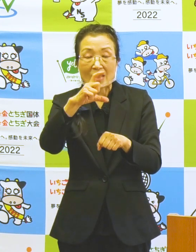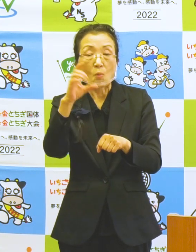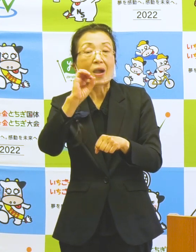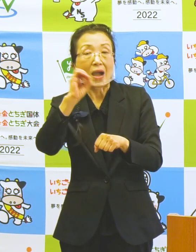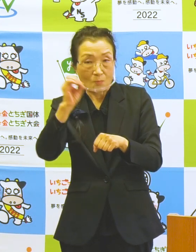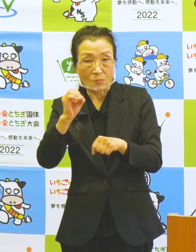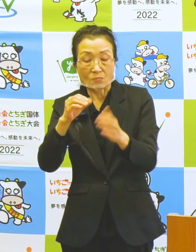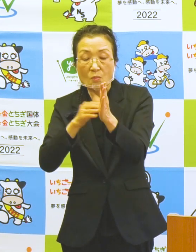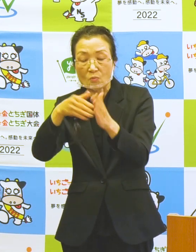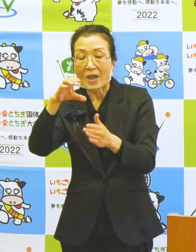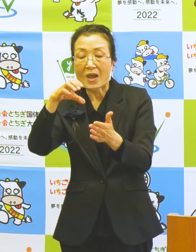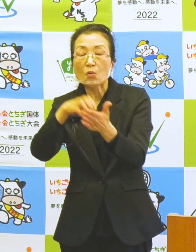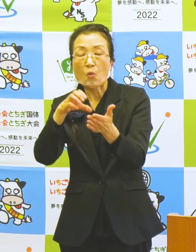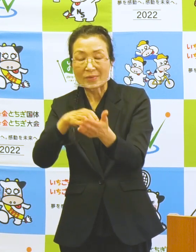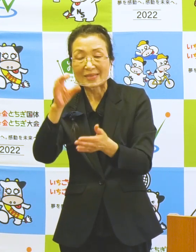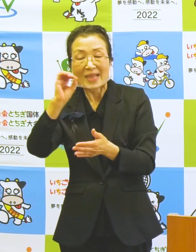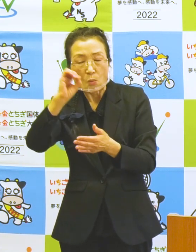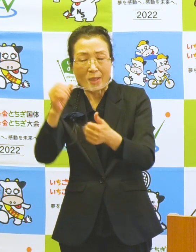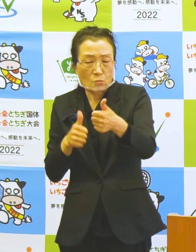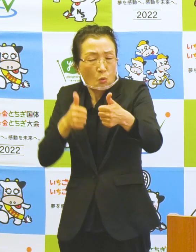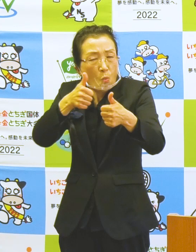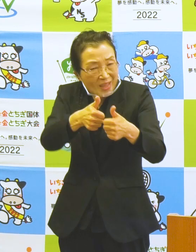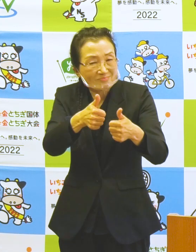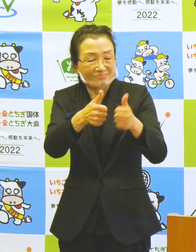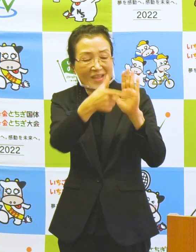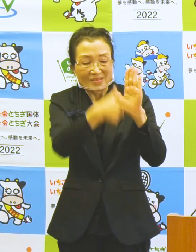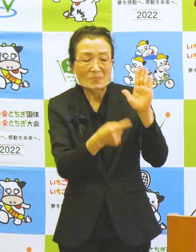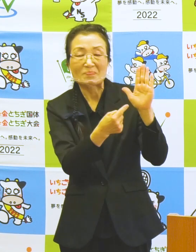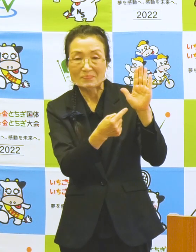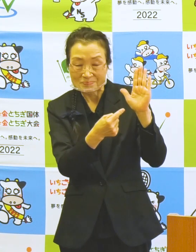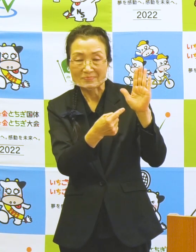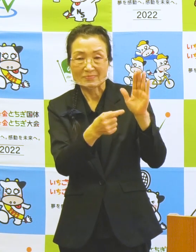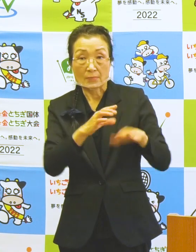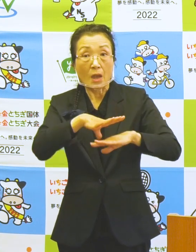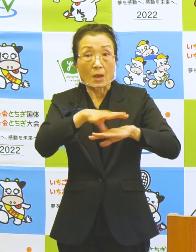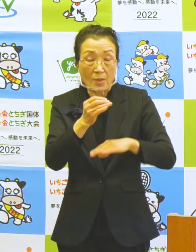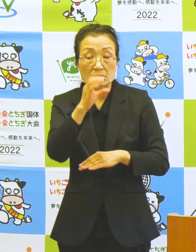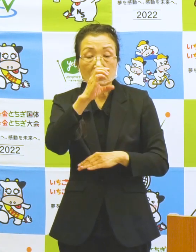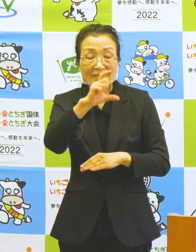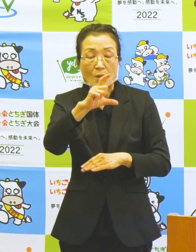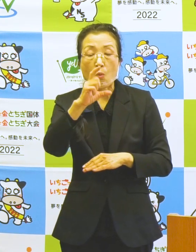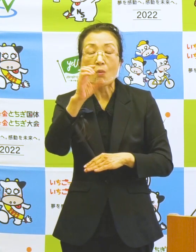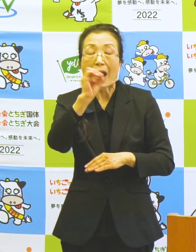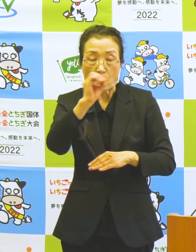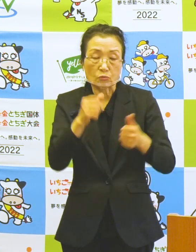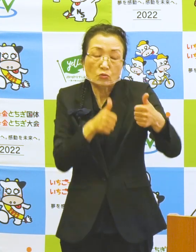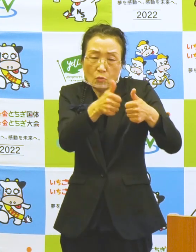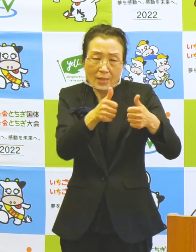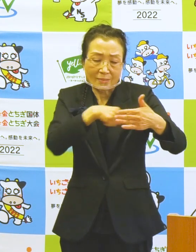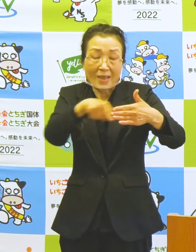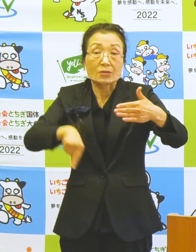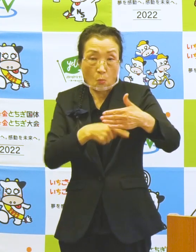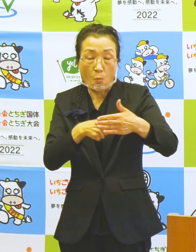の挑戦であります。まずゼロカーボンへの挑戦としては、再生可能エネルギー由来